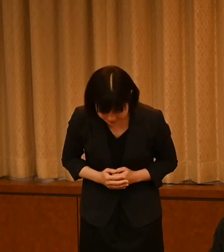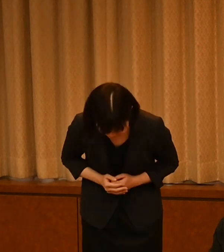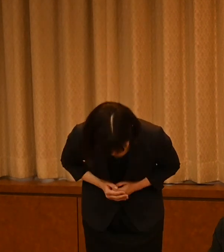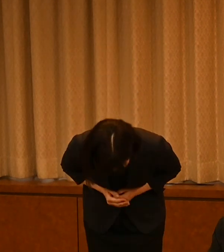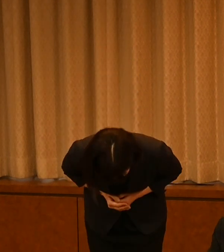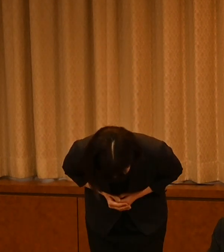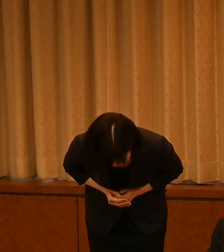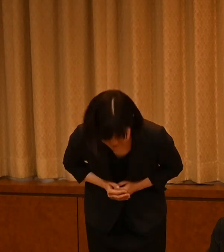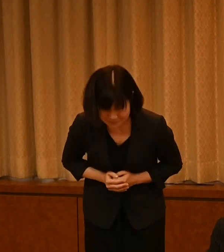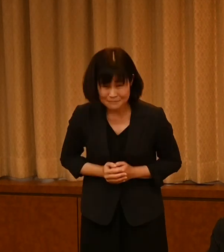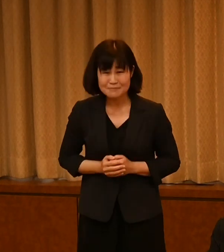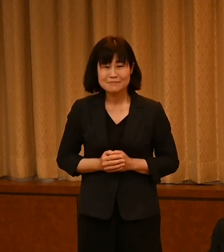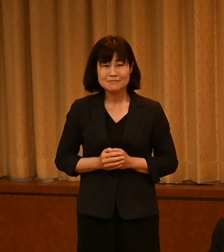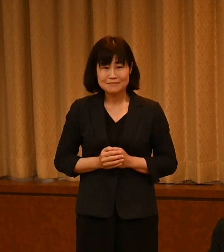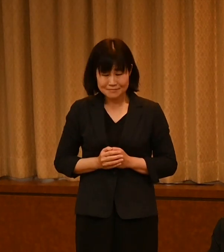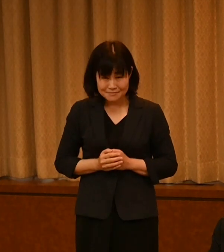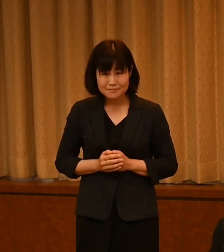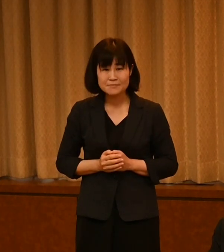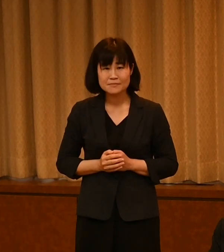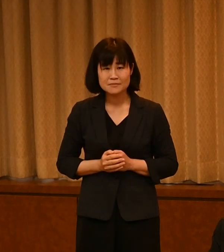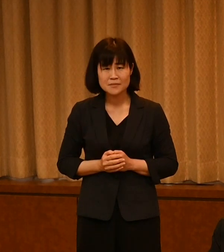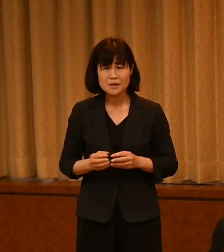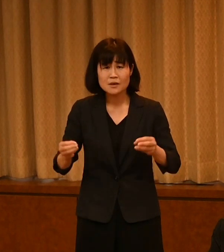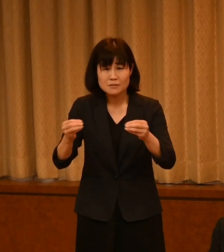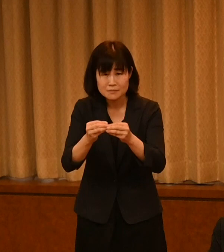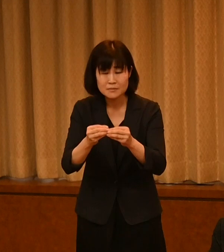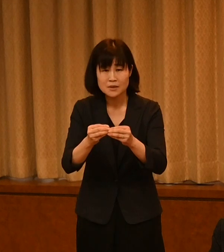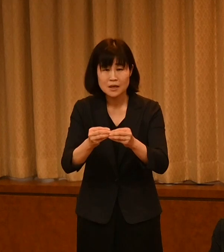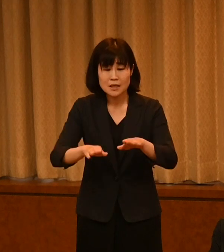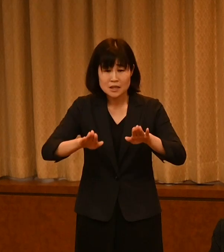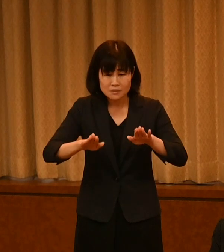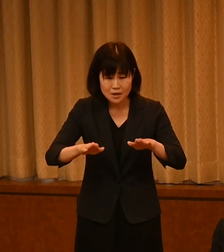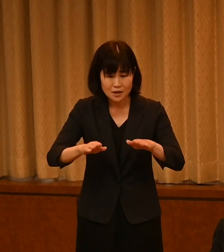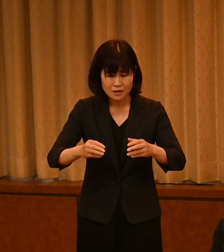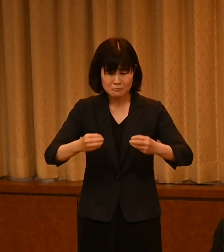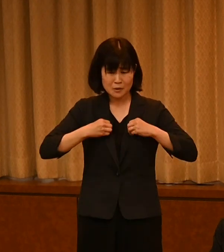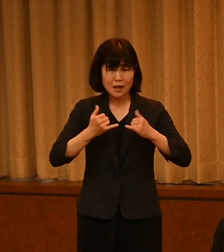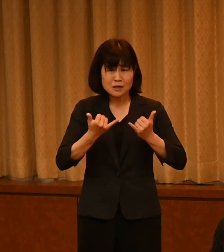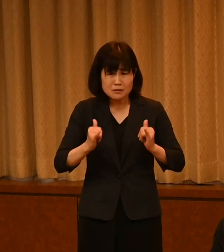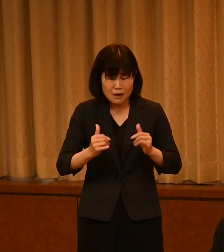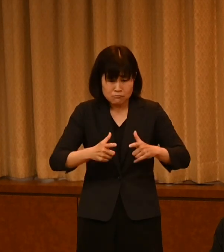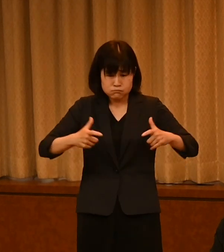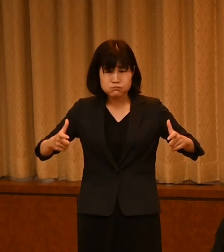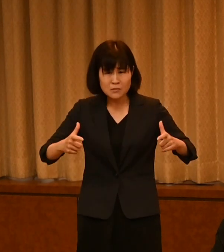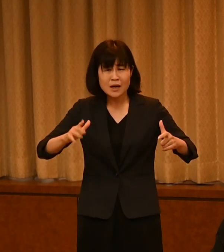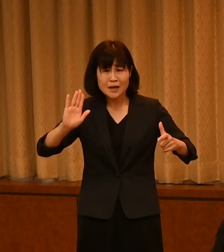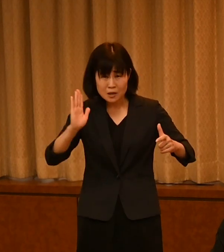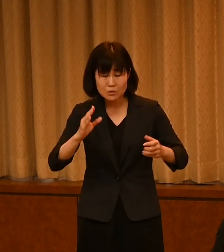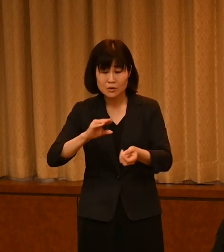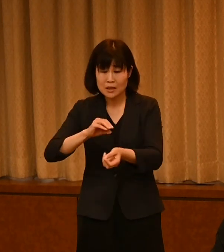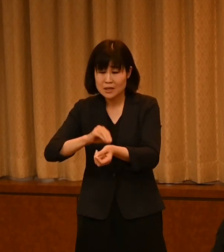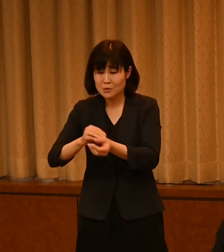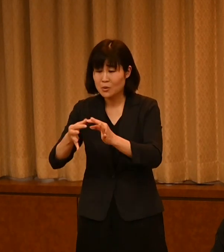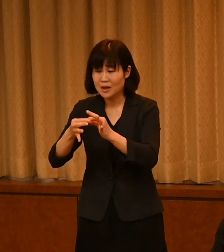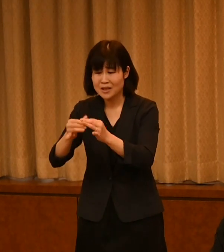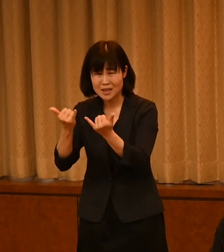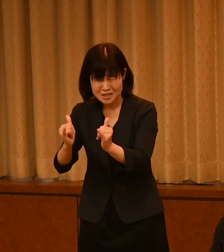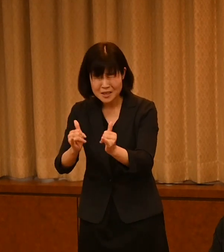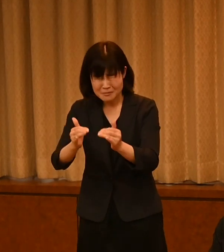。また患者が急増する中で懸命にご対応いただきました医療関係者の皆